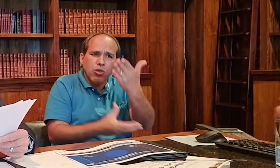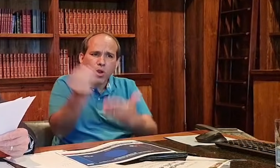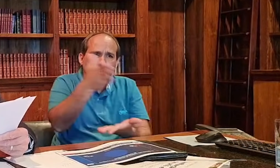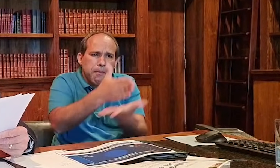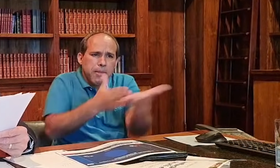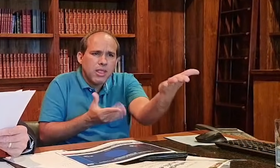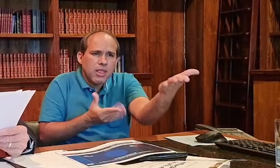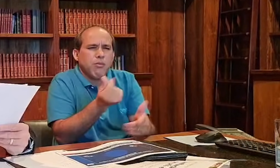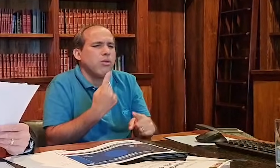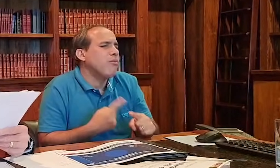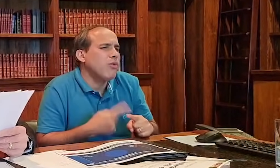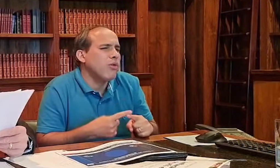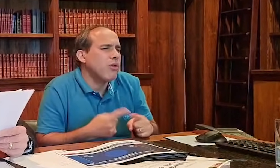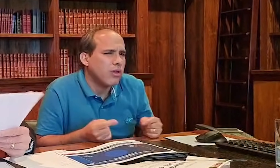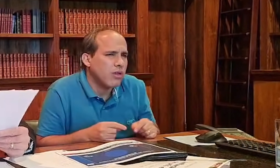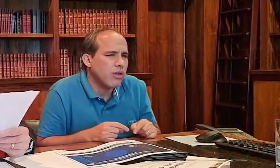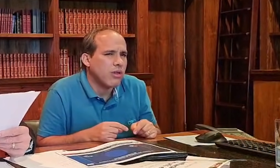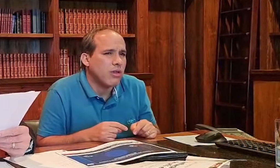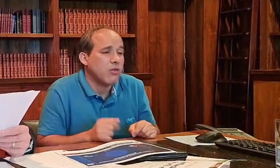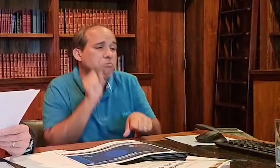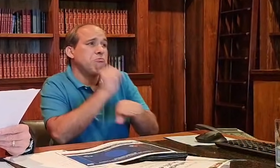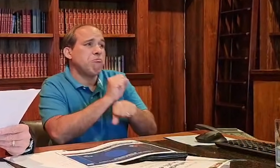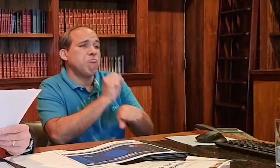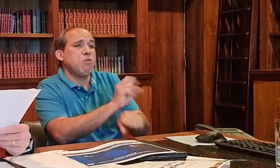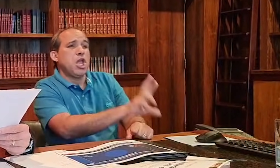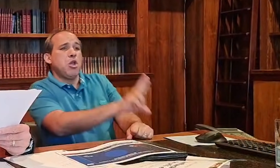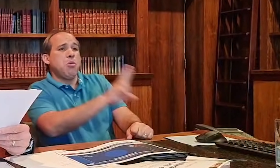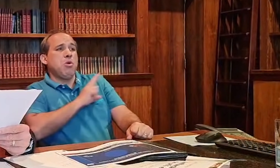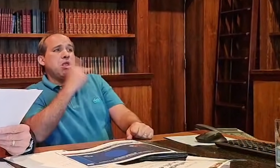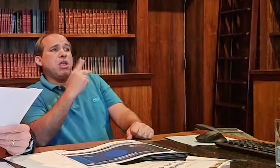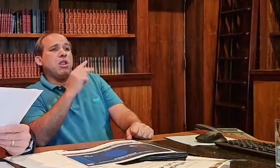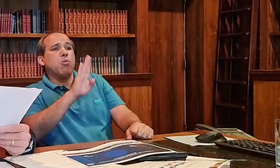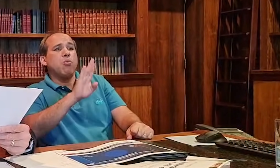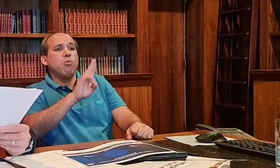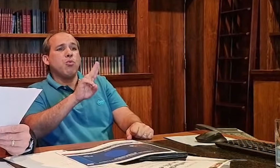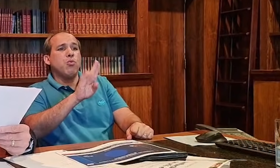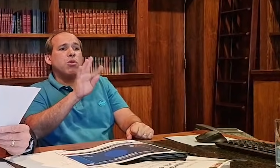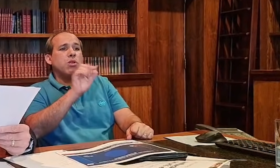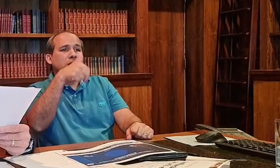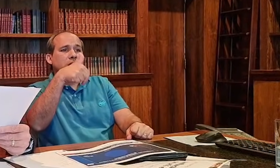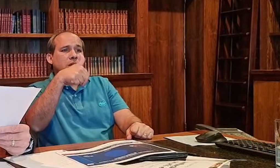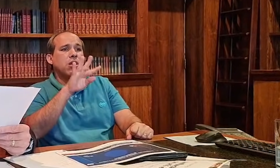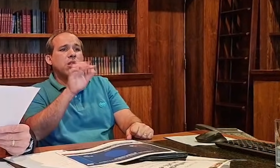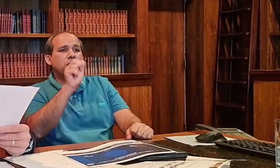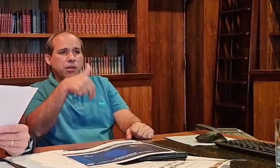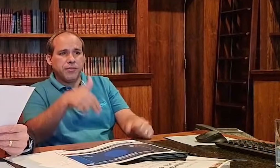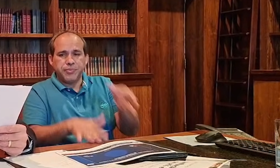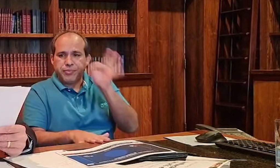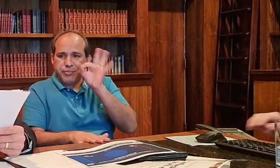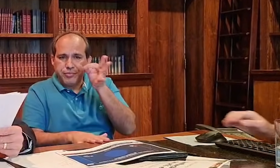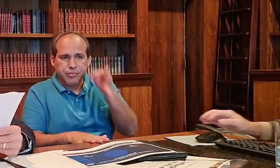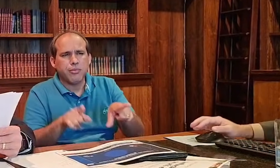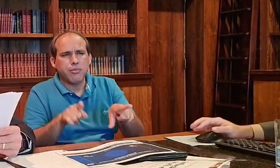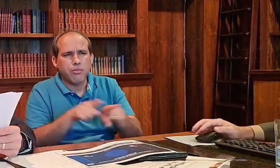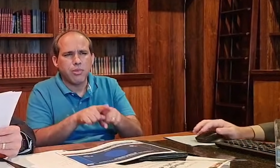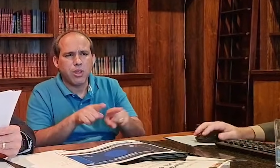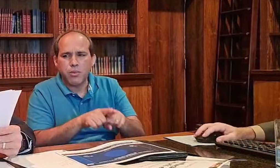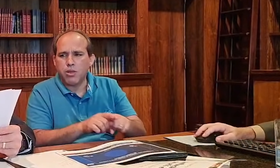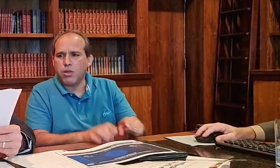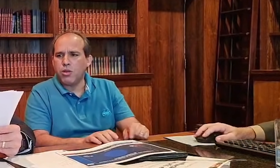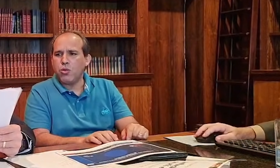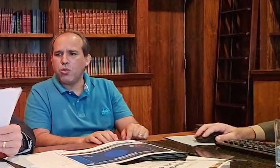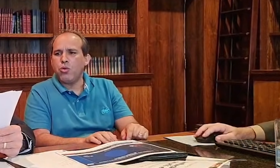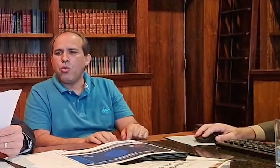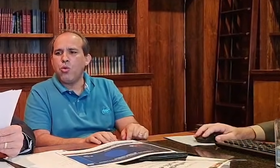Vamos lá, vamos esperar aqui o posicionamento do Butantan. Tá? E bem como como